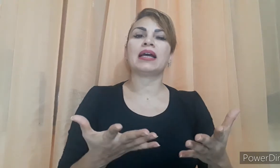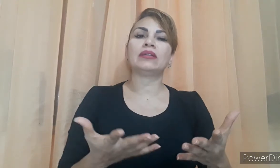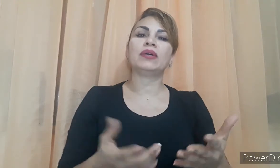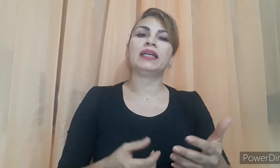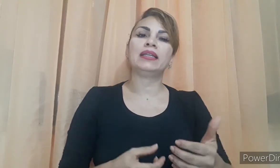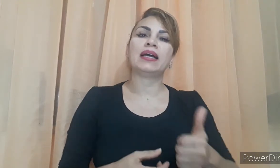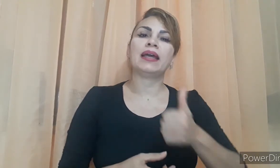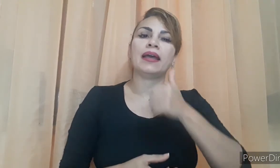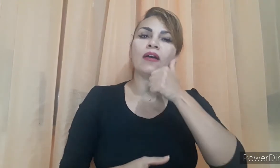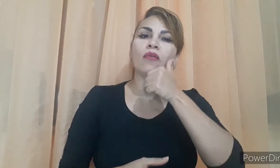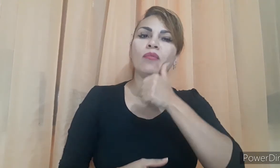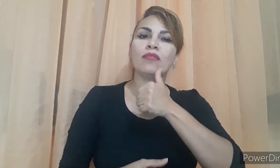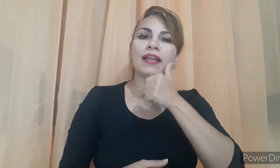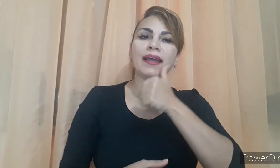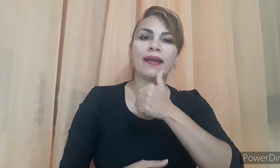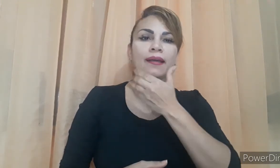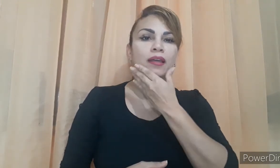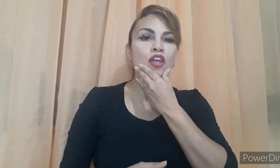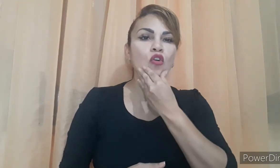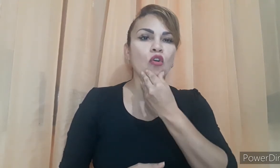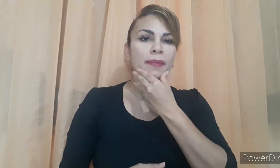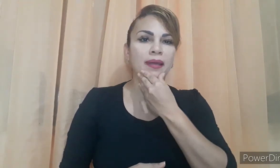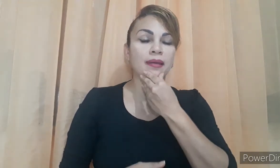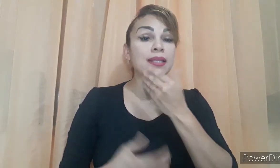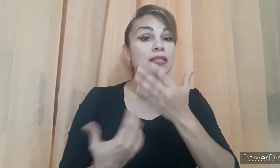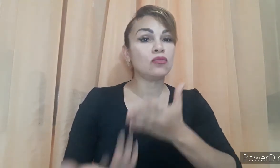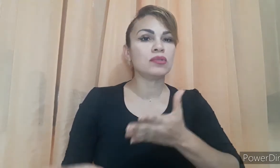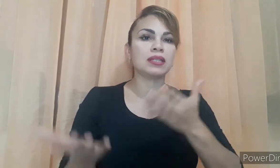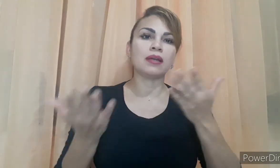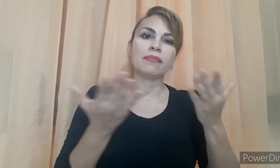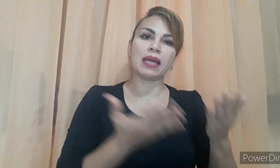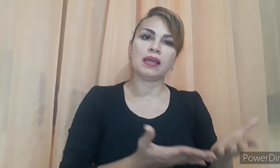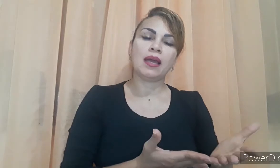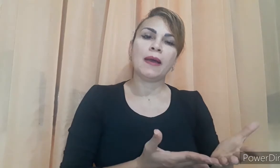disseminado ainda é o mulher e homem, que se usa também